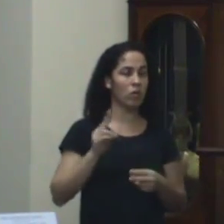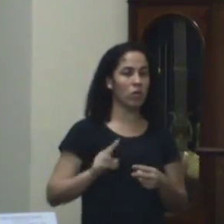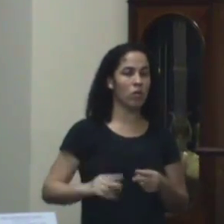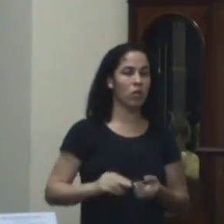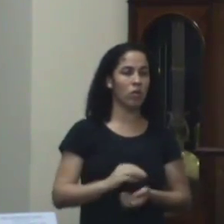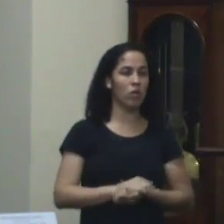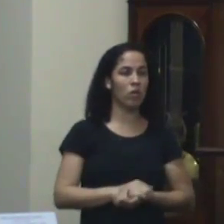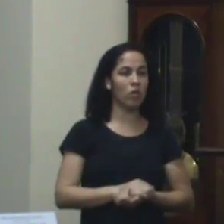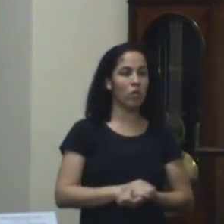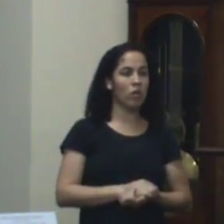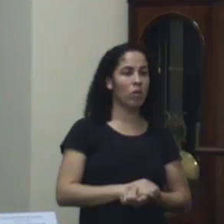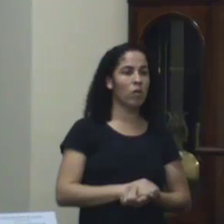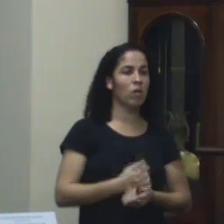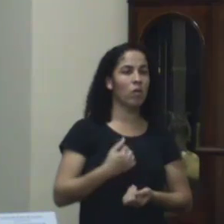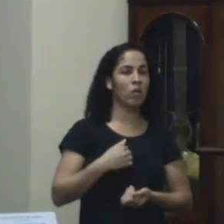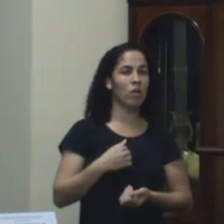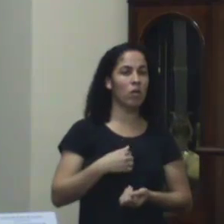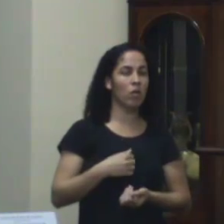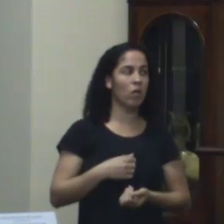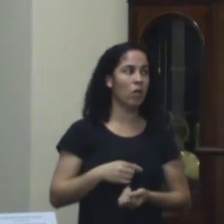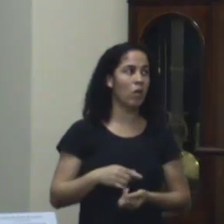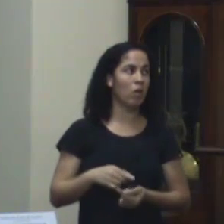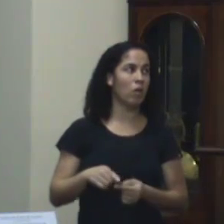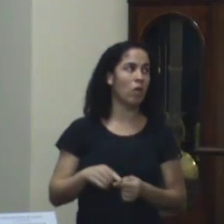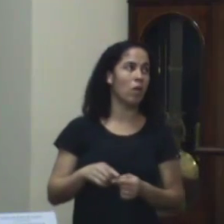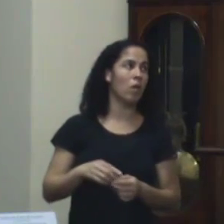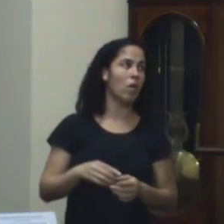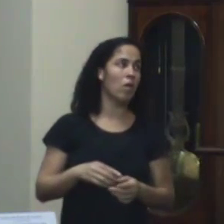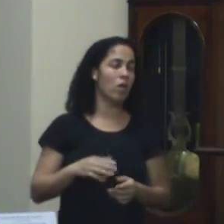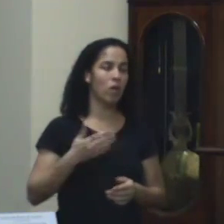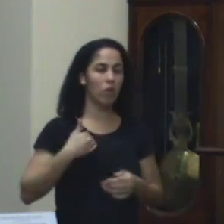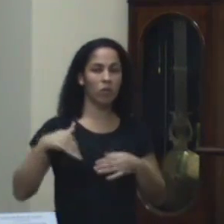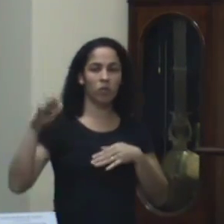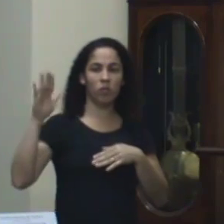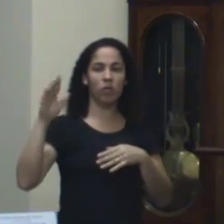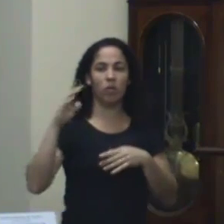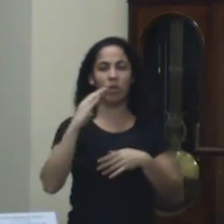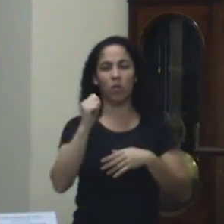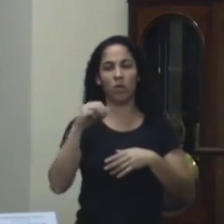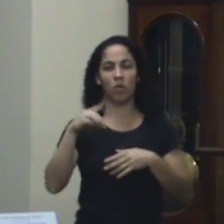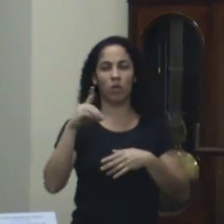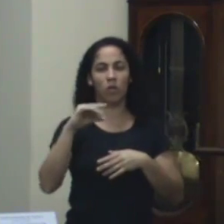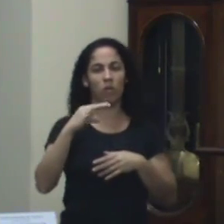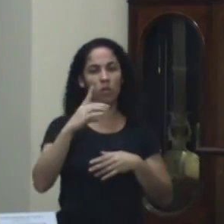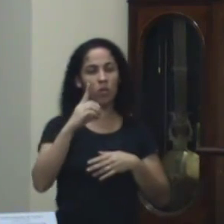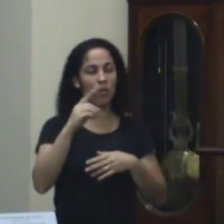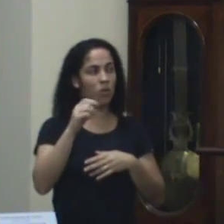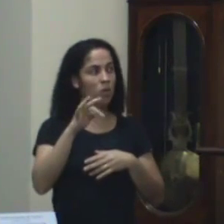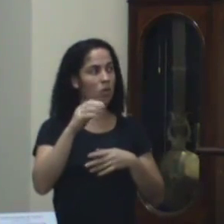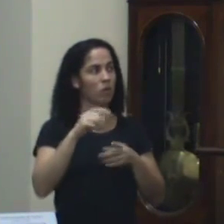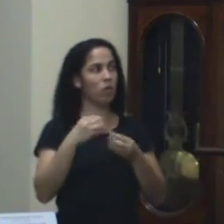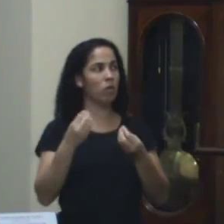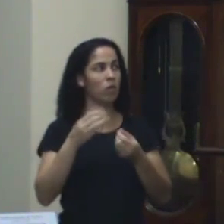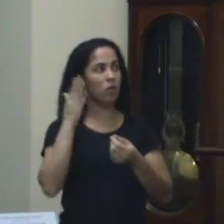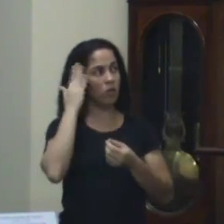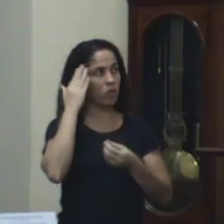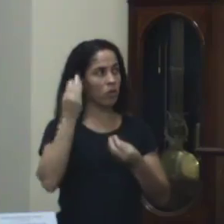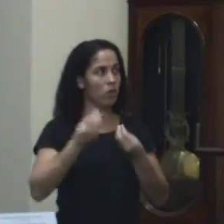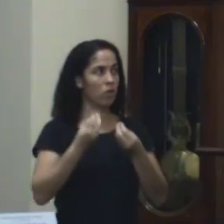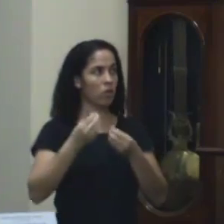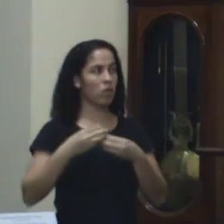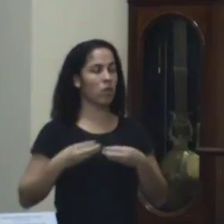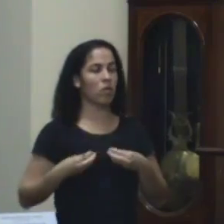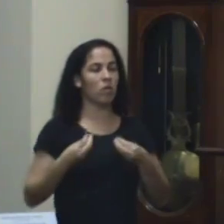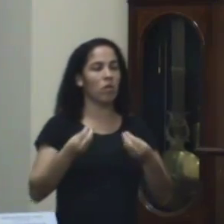isso, quando eu me propus a ser candidata, eu me sabia que eu teria que